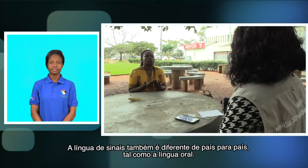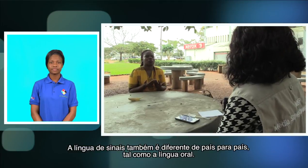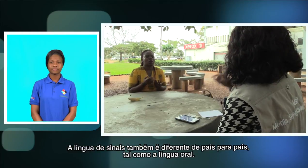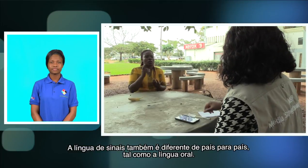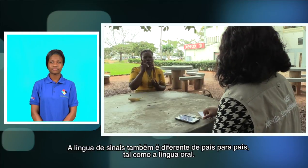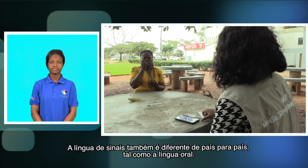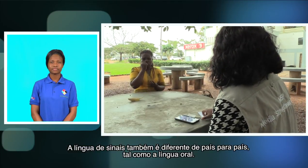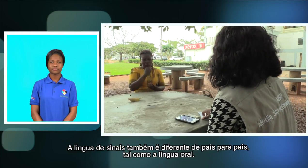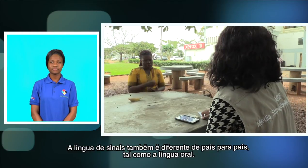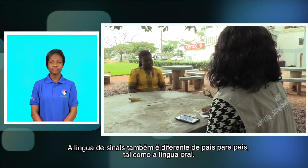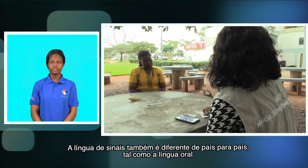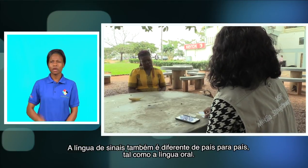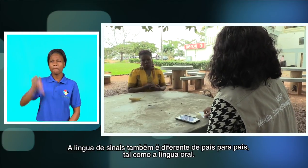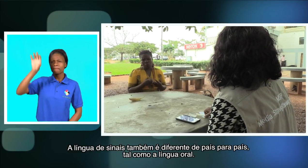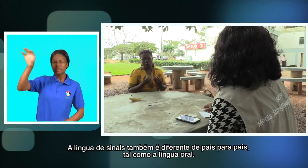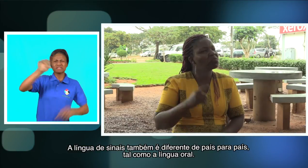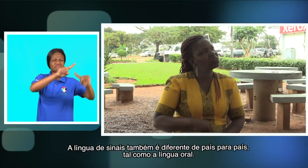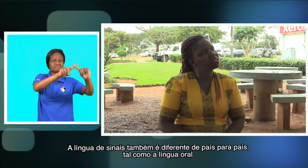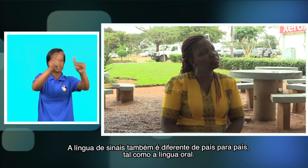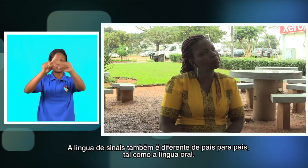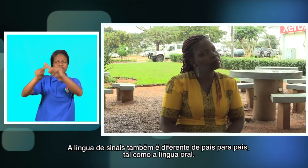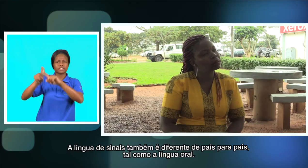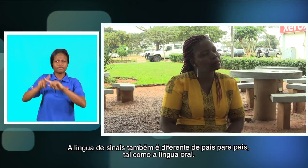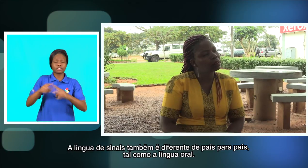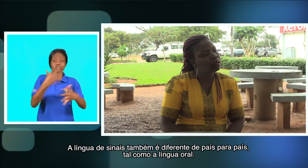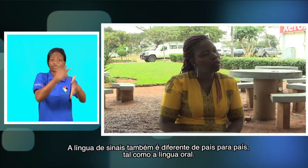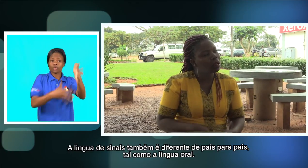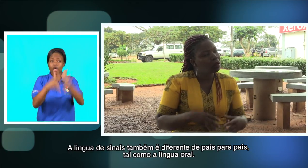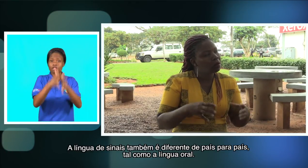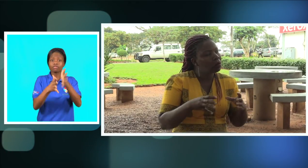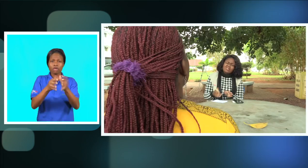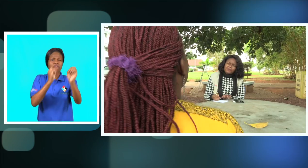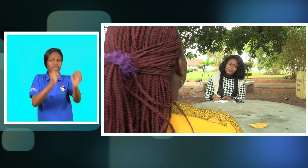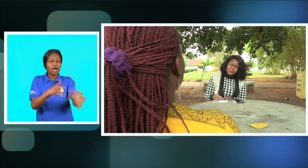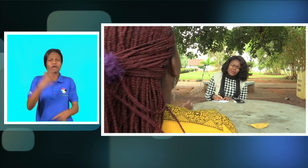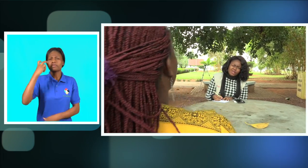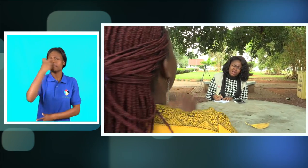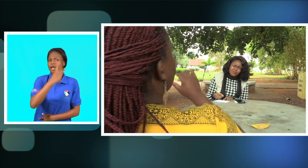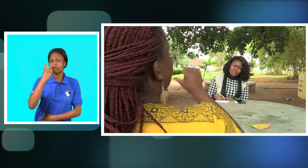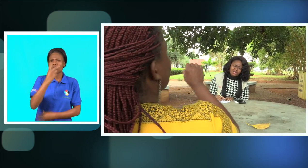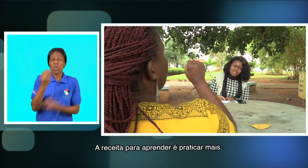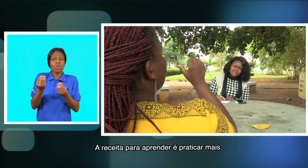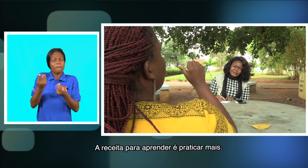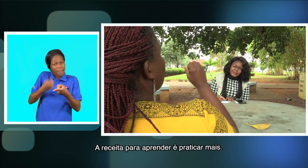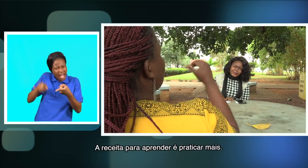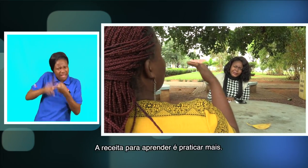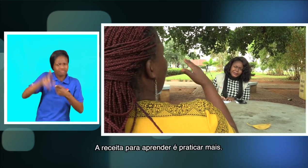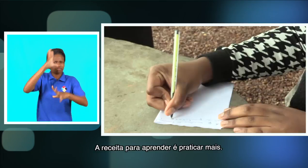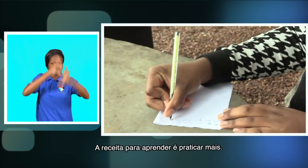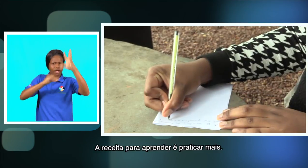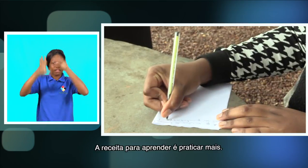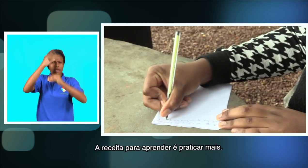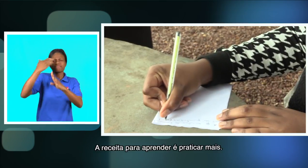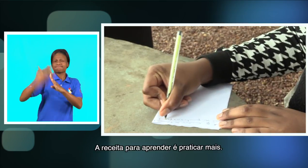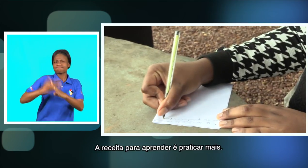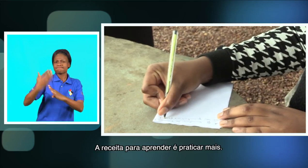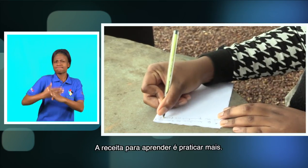A língua de sinais também é diferente de país para país, tal como a língua oral. A receita para aprender é praticar